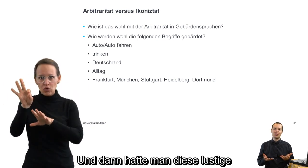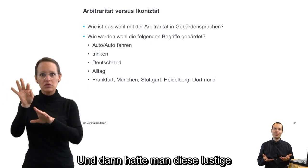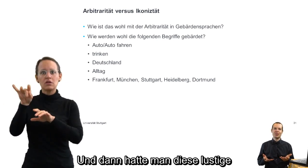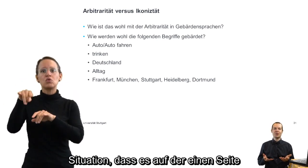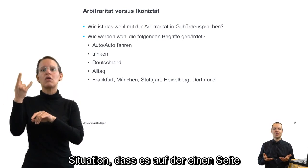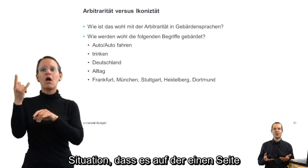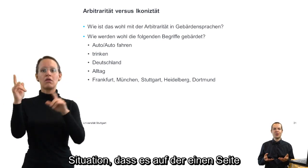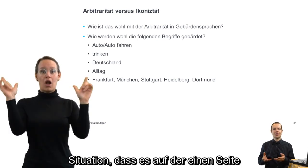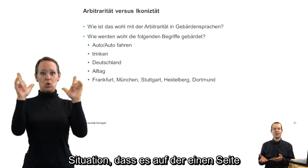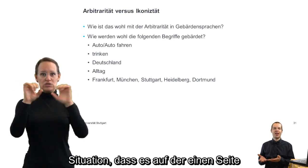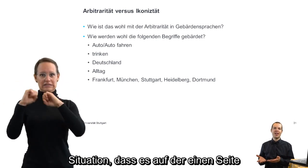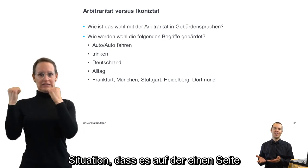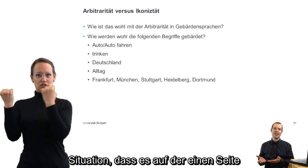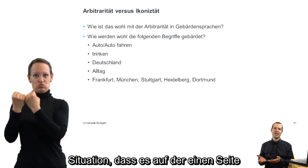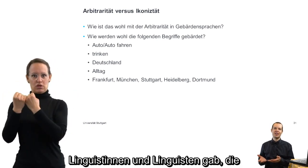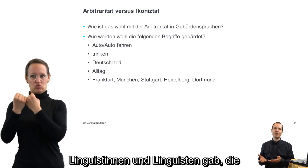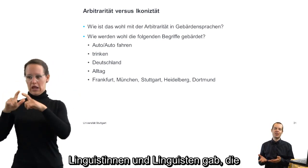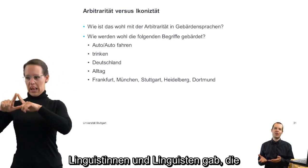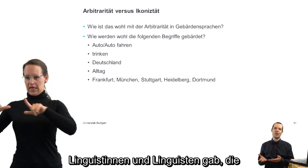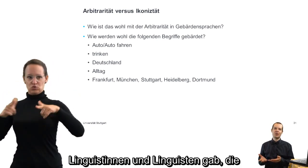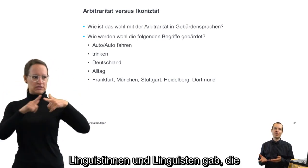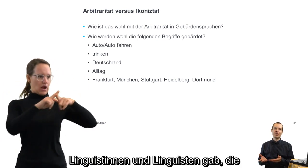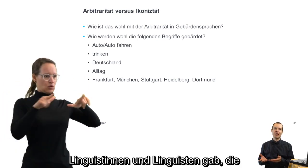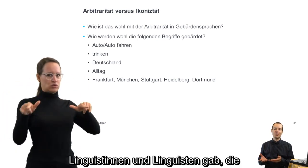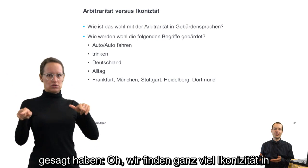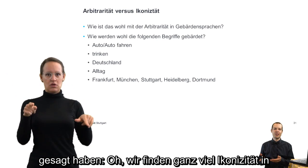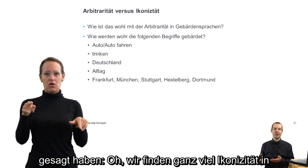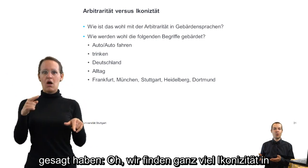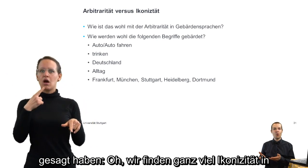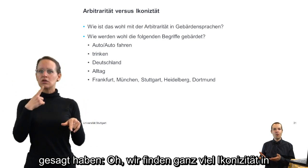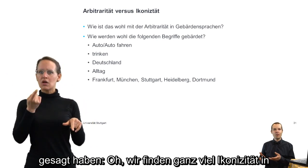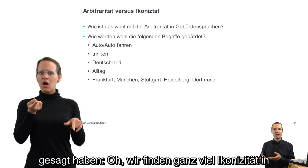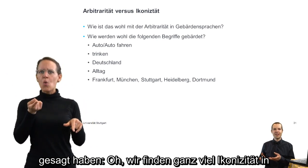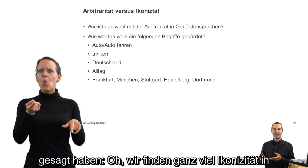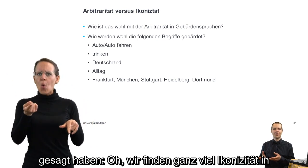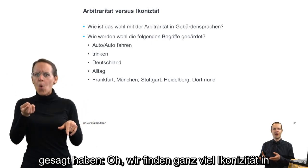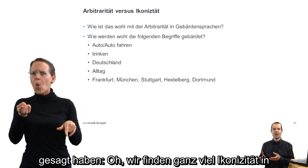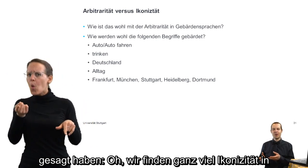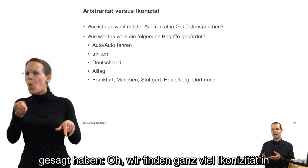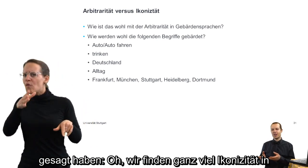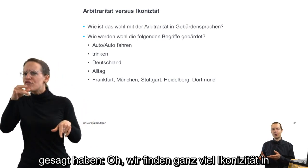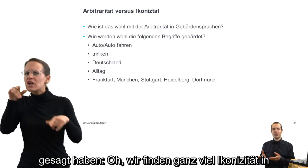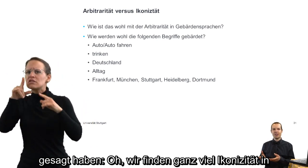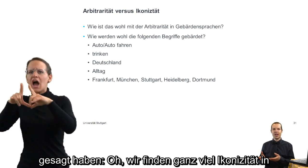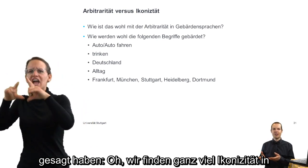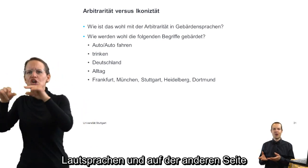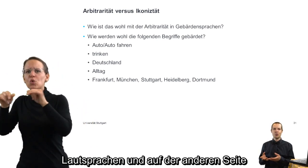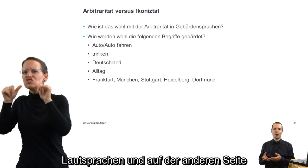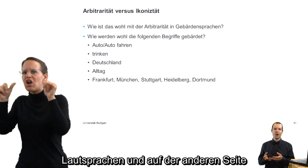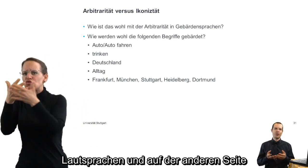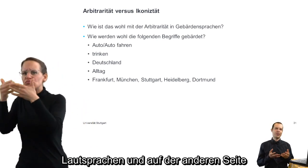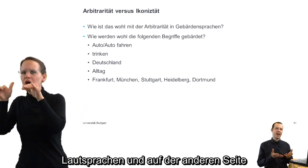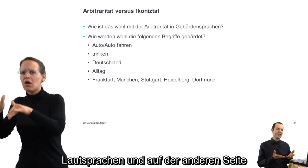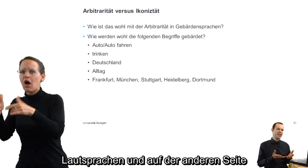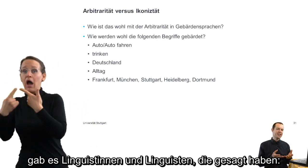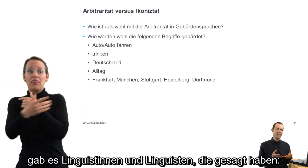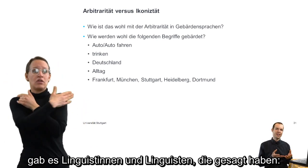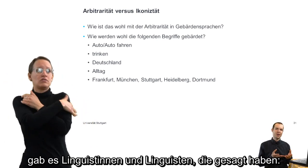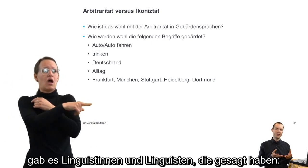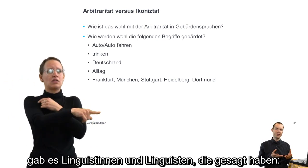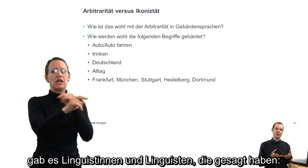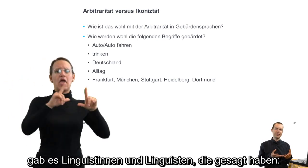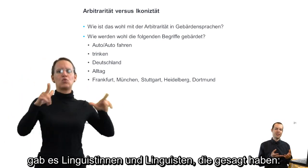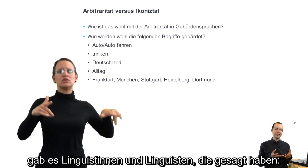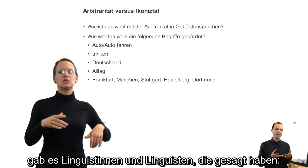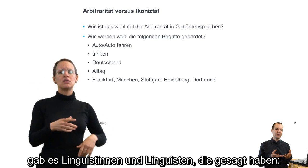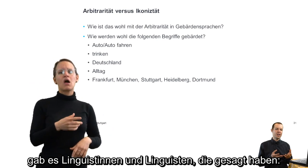hatte man diese lustige Situation, dass es auf der einen Seite Linguistinnen und Linguisten gab, die gesagt haben, oh, wir finden ganz viel Ikonizität in Lautsprachen und auf der anderen Seite